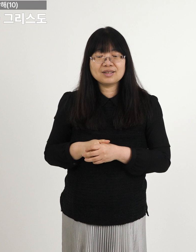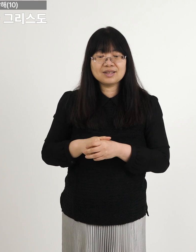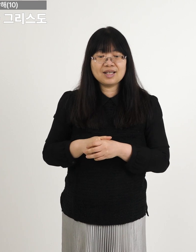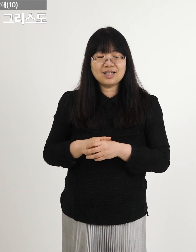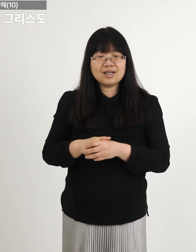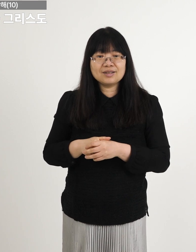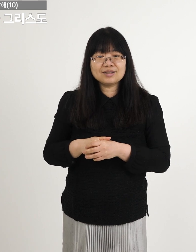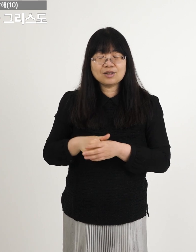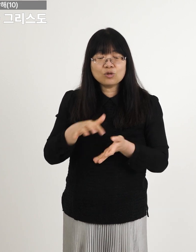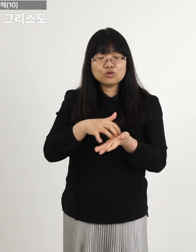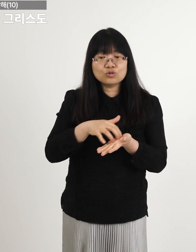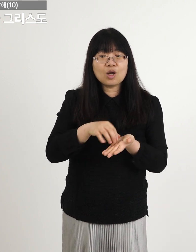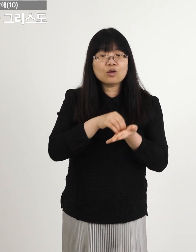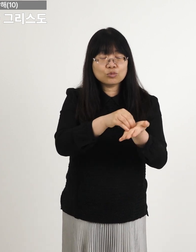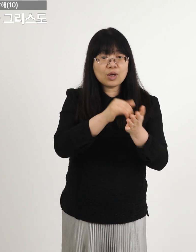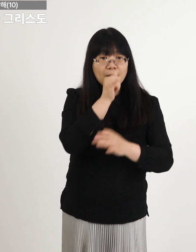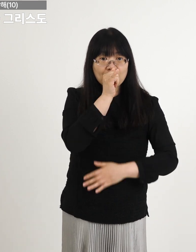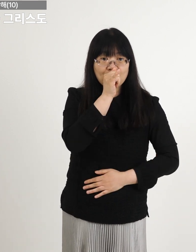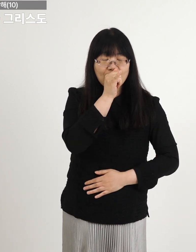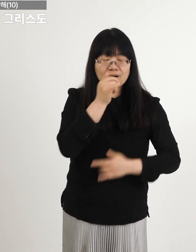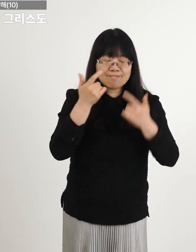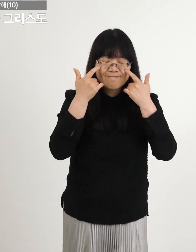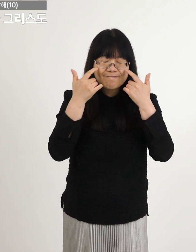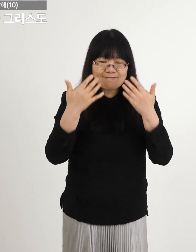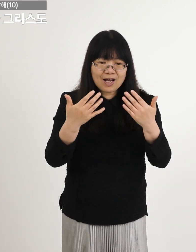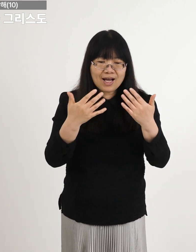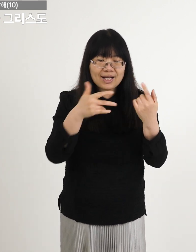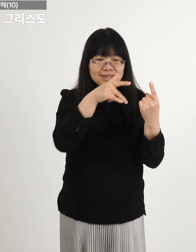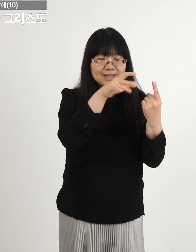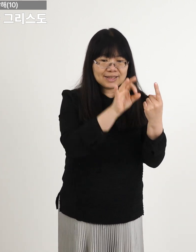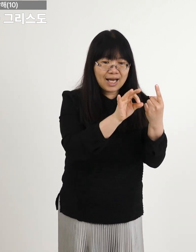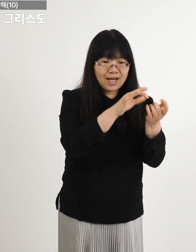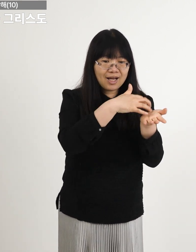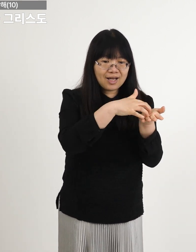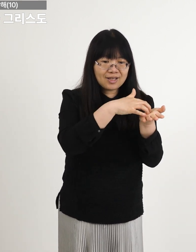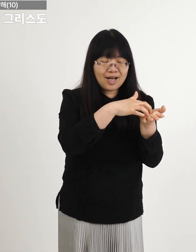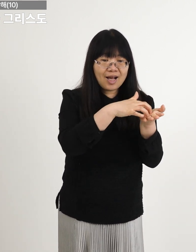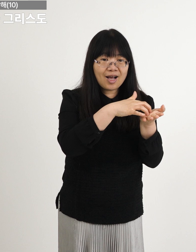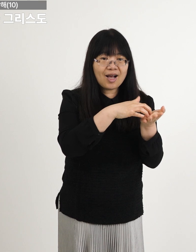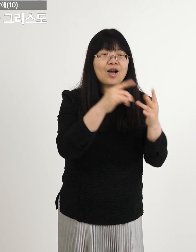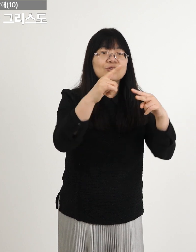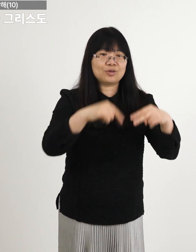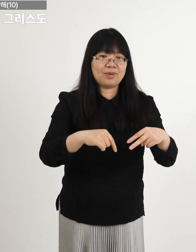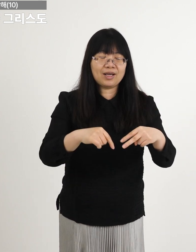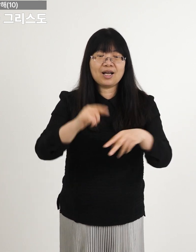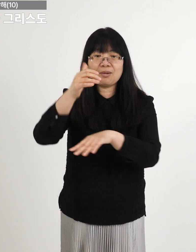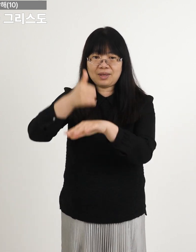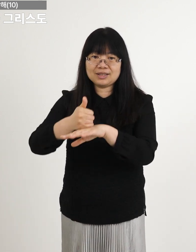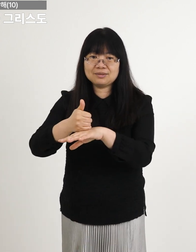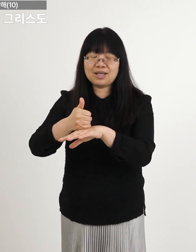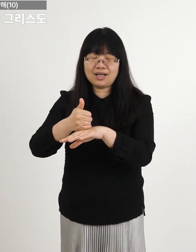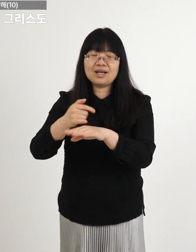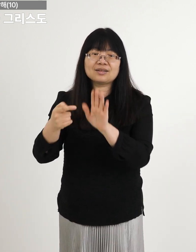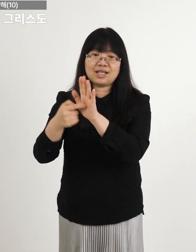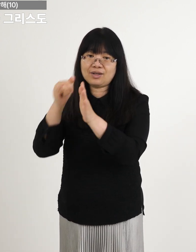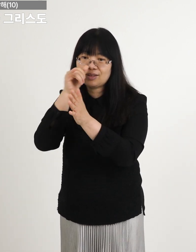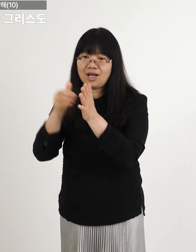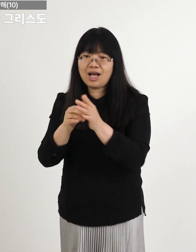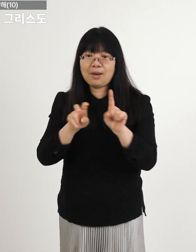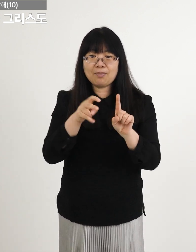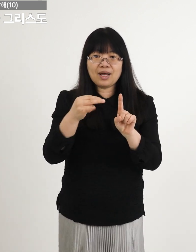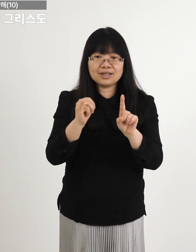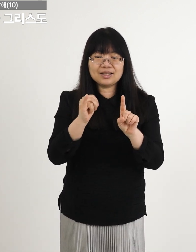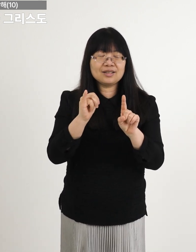숫자가 등장을 하는데 정확하게 1장에 나오는 숫자의 2배입니다. 한 마리도 틀리질